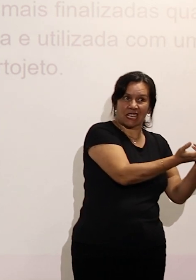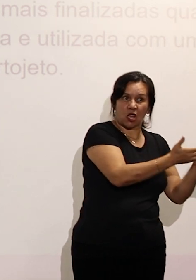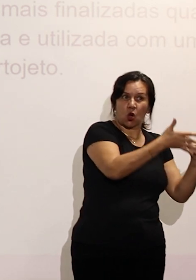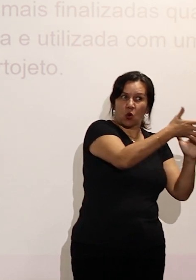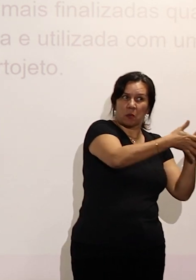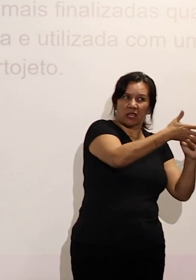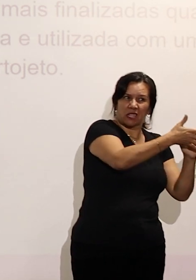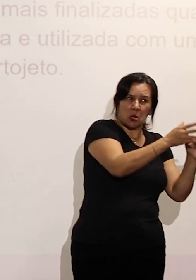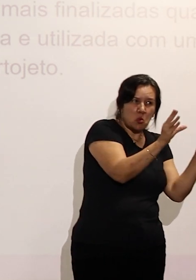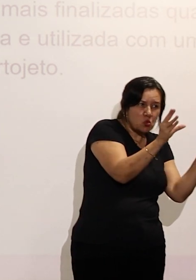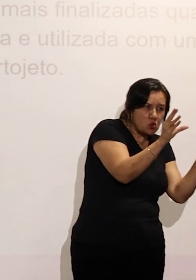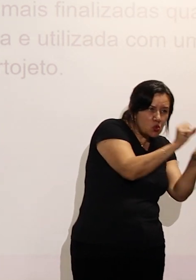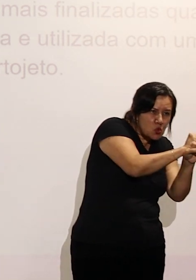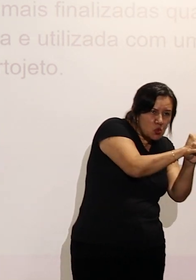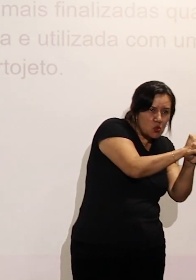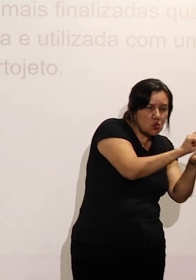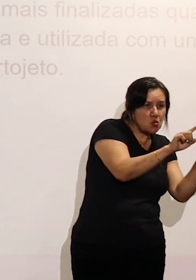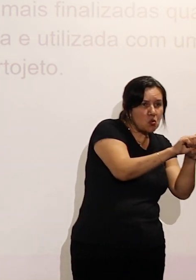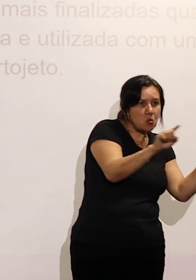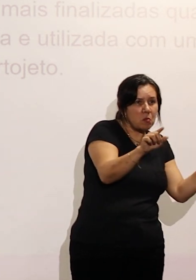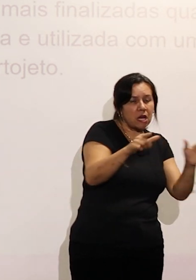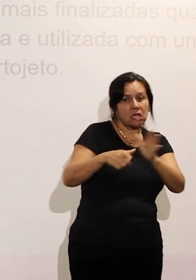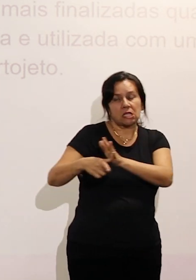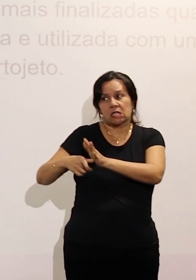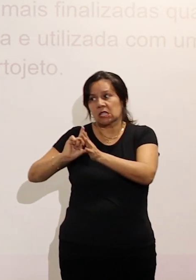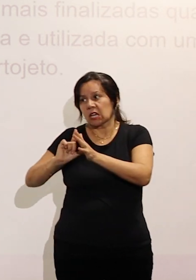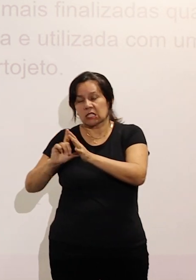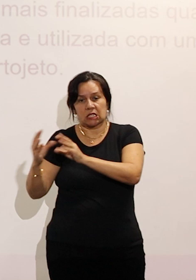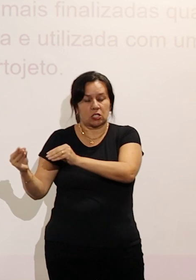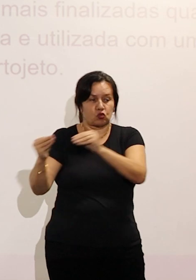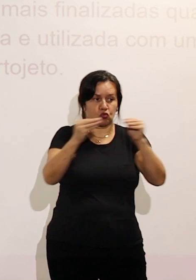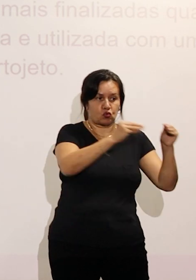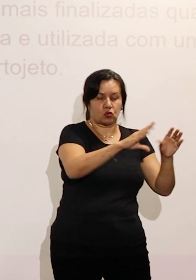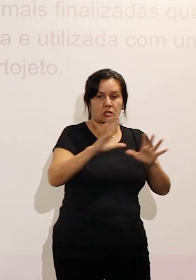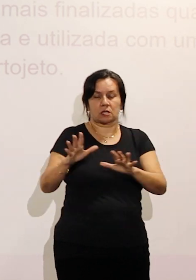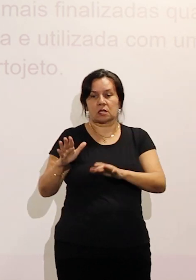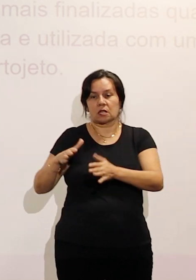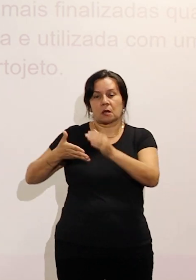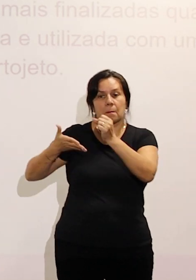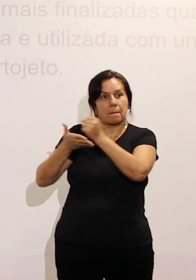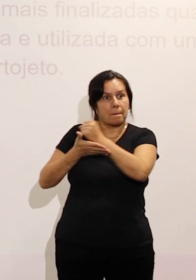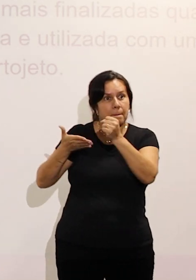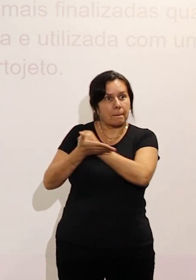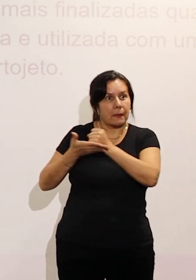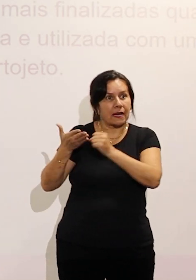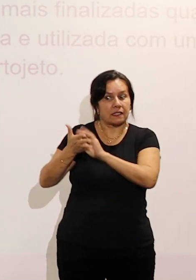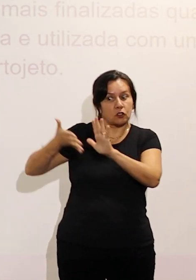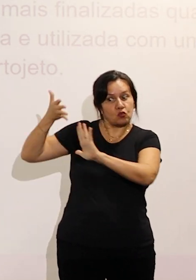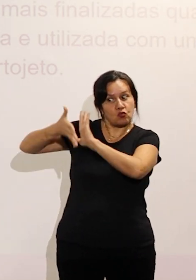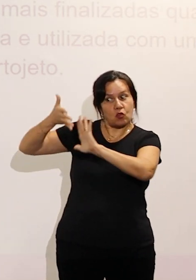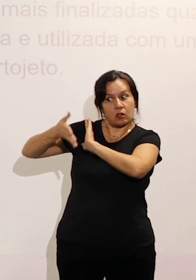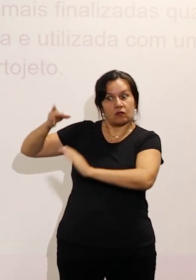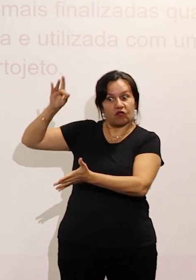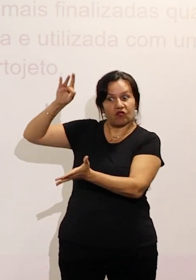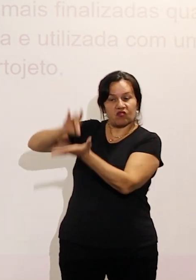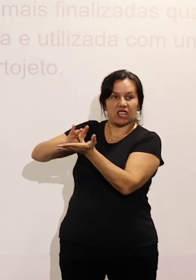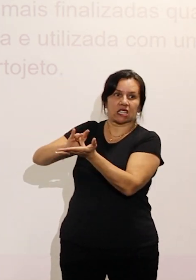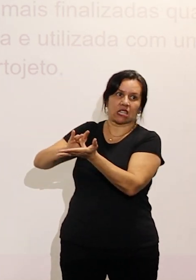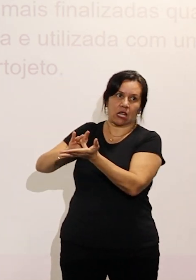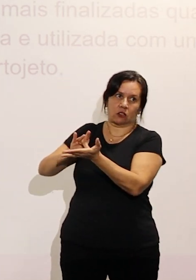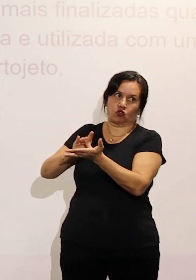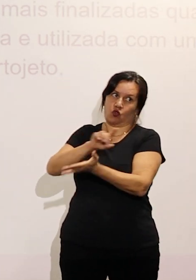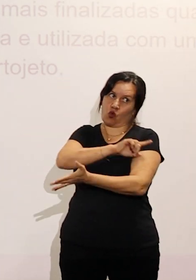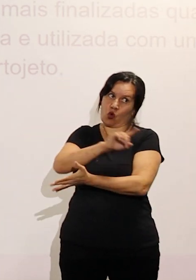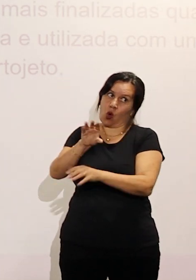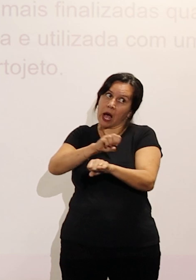material mais escuro. Mas, antes de colocar tudo isso, ele se baseou numa locomotiva real. Porque é que está o pulo do